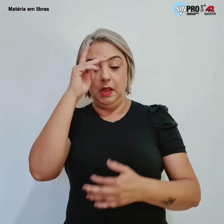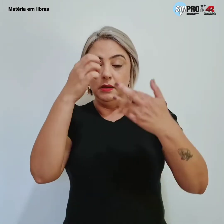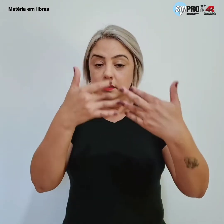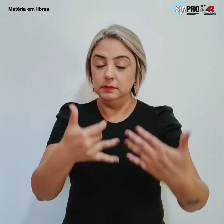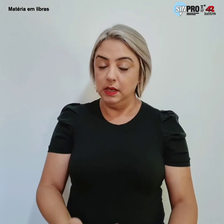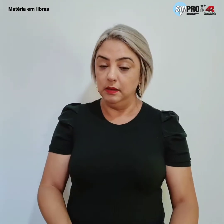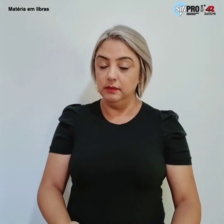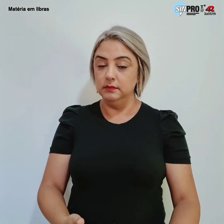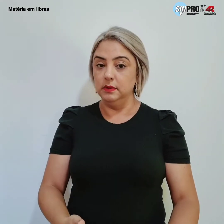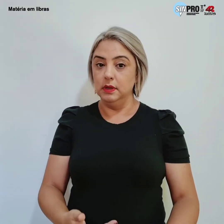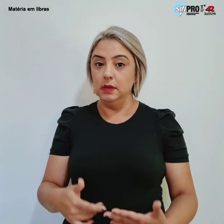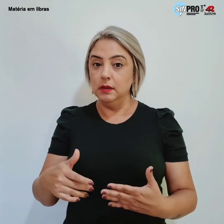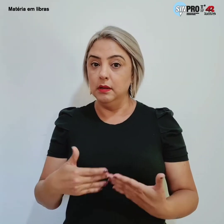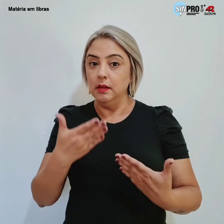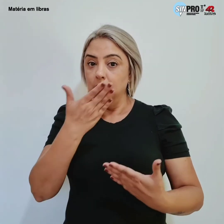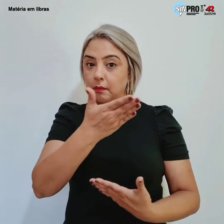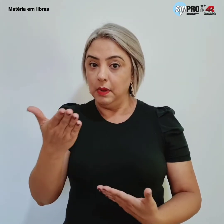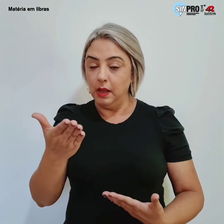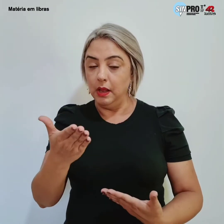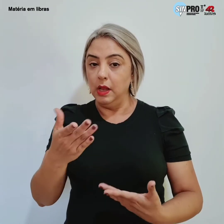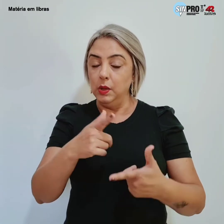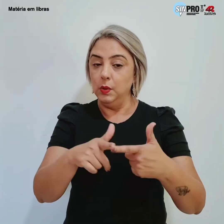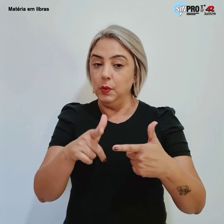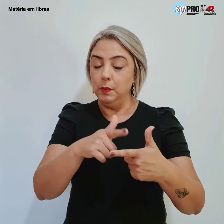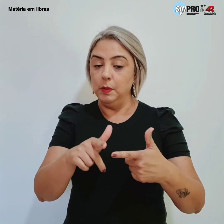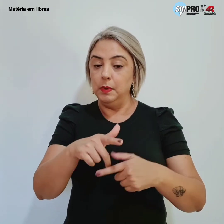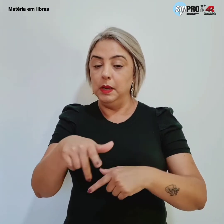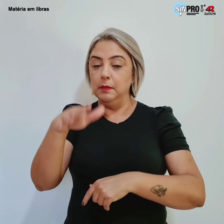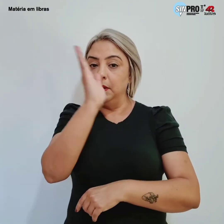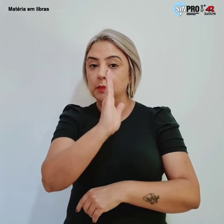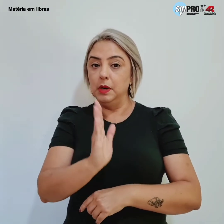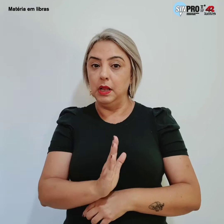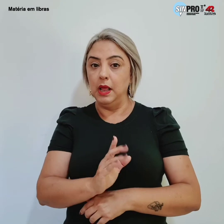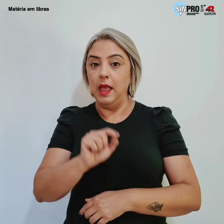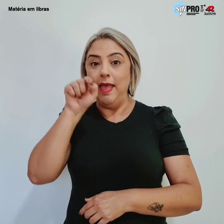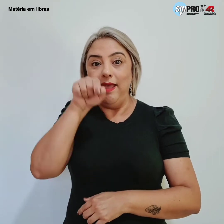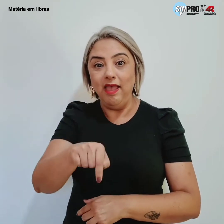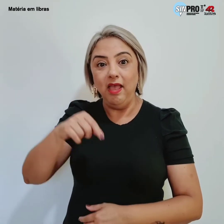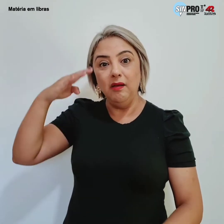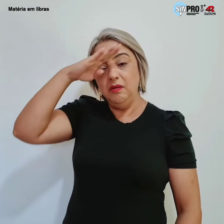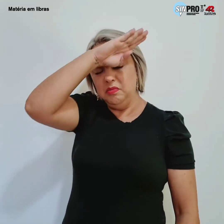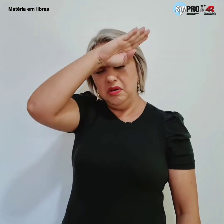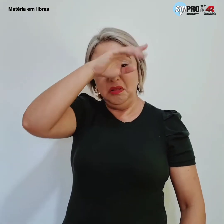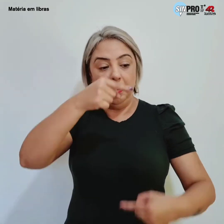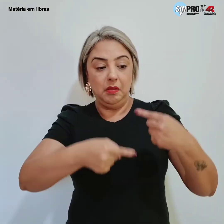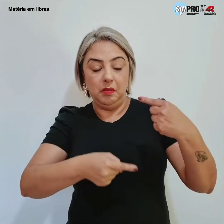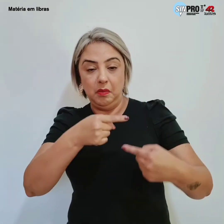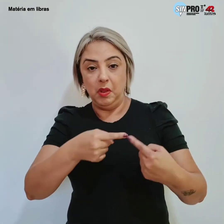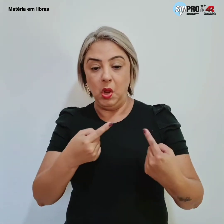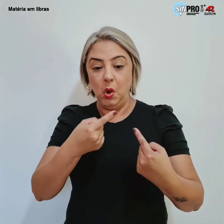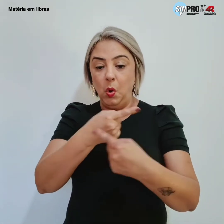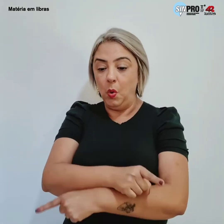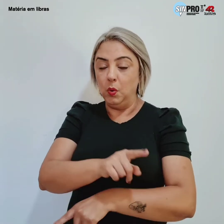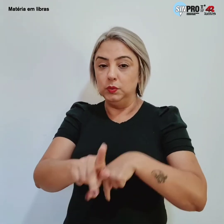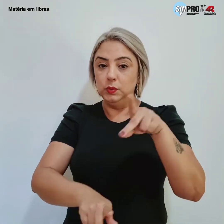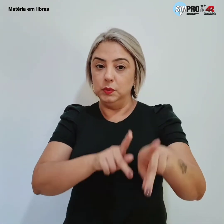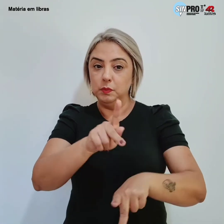Para explicar de uma vez por todas que o problema do Brasil é o Bolsonaro e sua política antipovo,